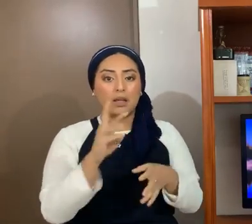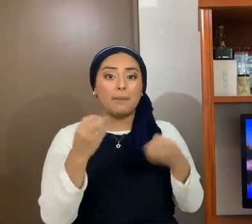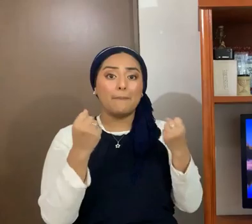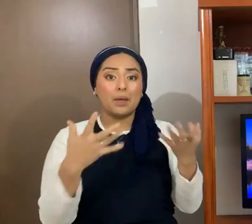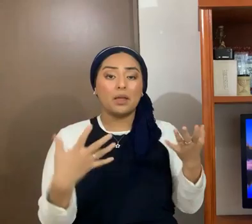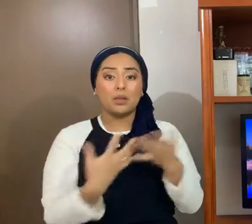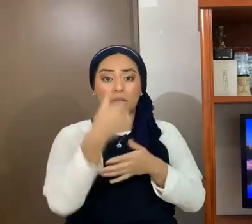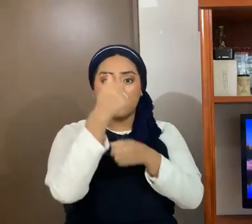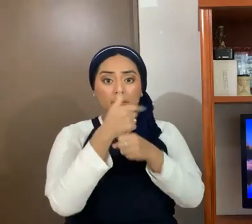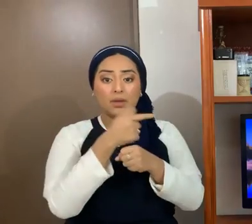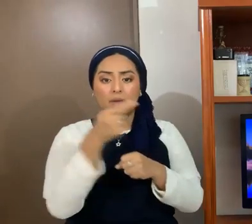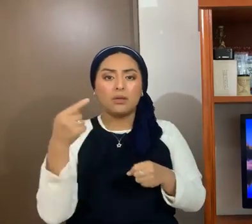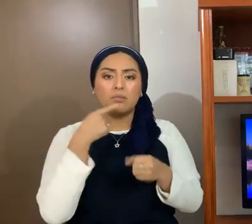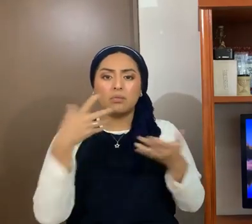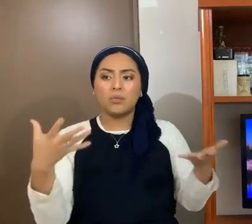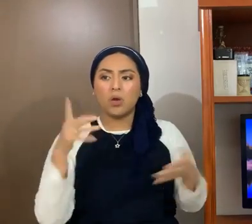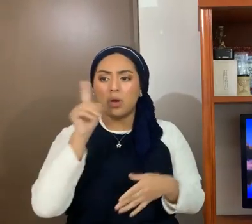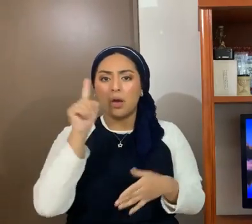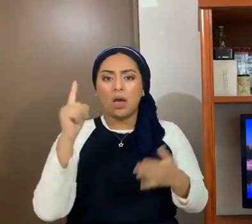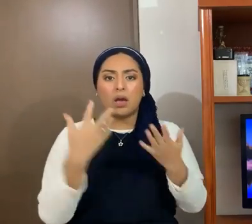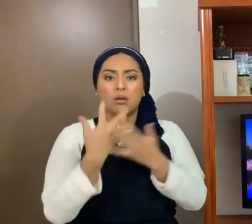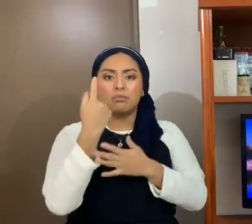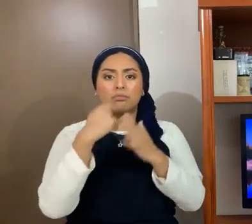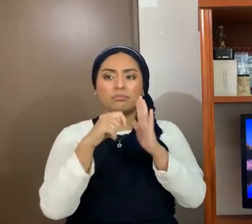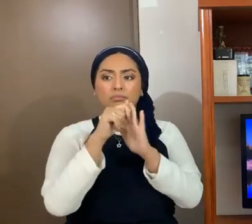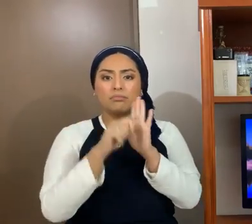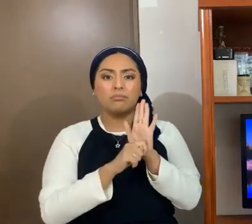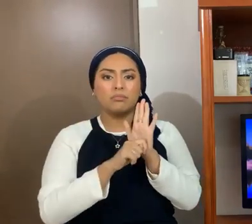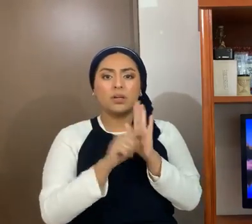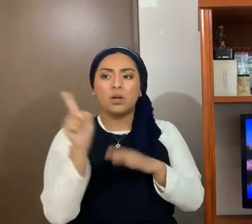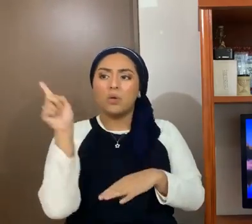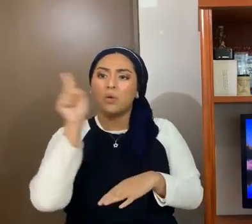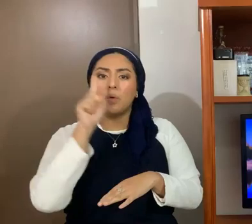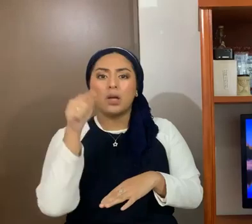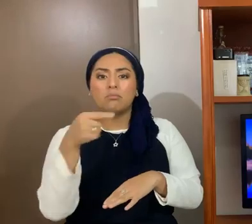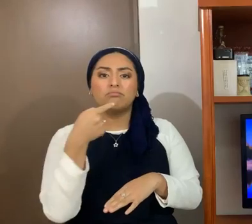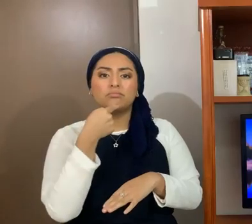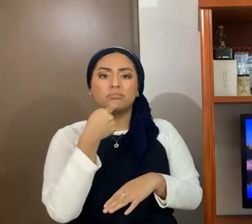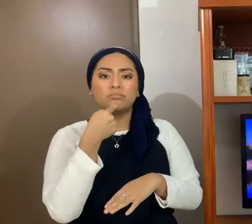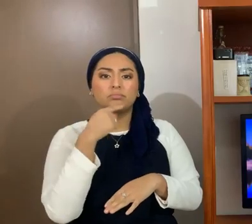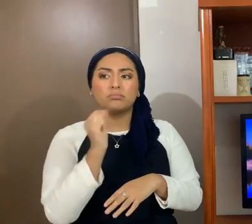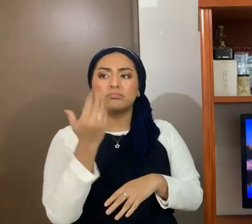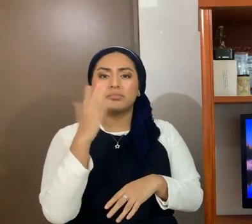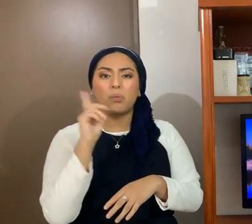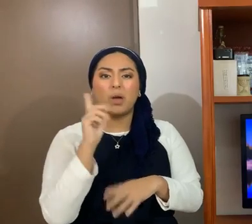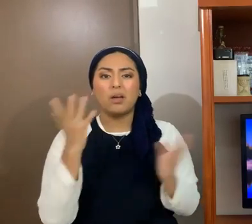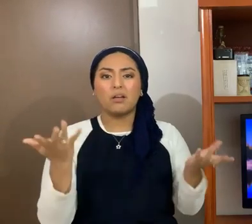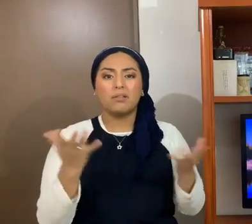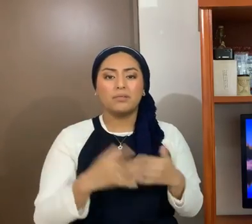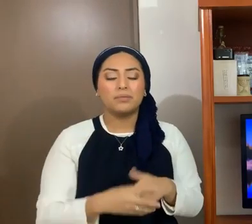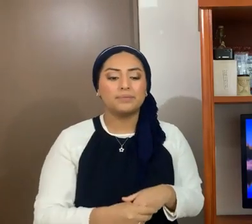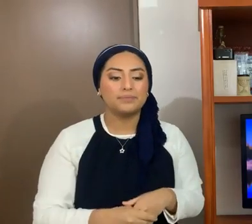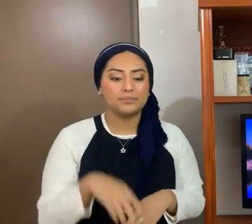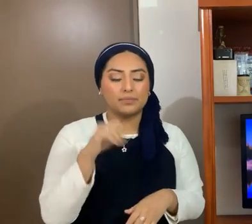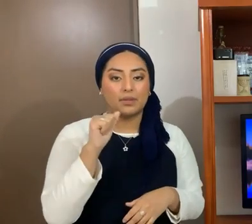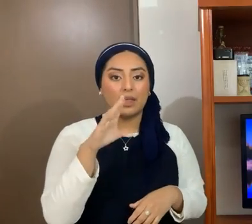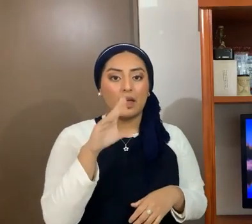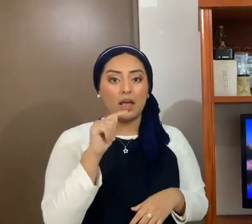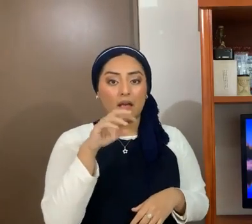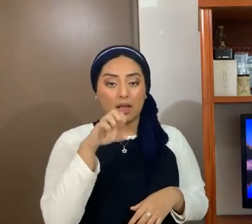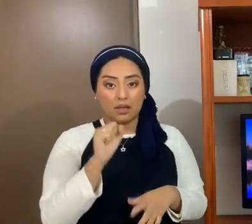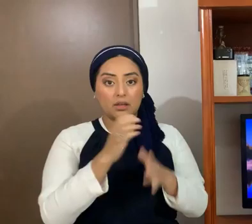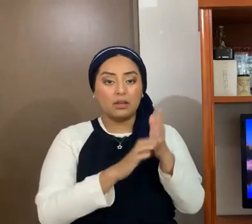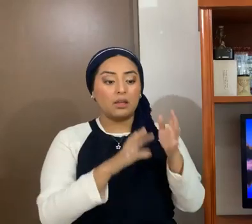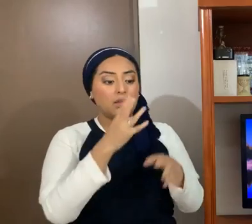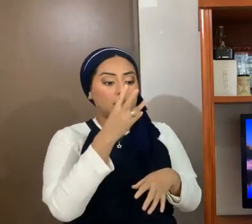muchos nuevecitos dicen: bueno, pero en el Nuevo Testamento, en el Nuevo Pacto, ¿dónde viene el Shabbat? Hechos 16,